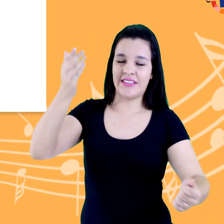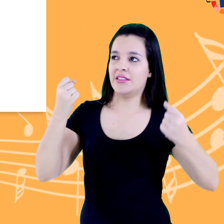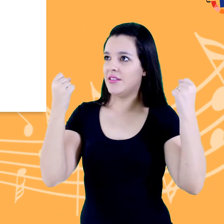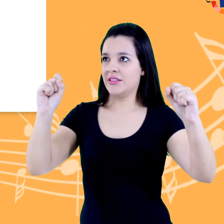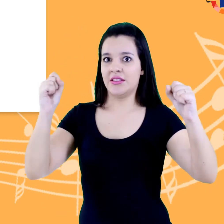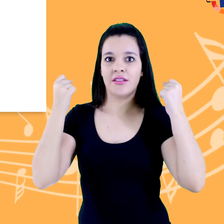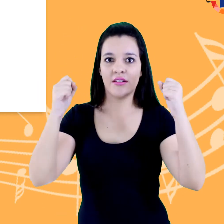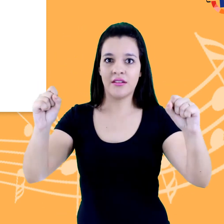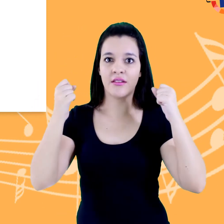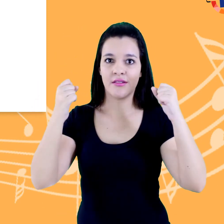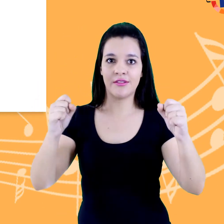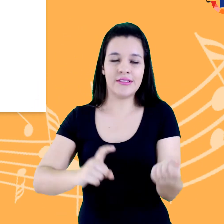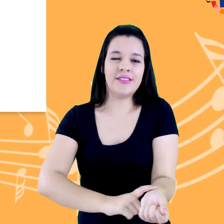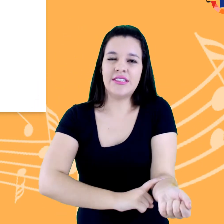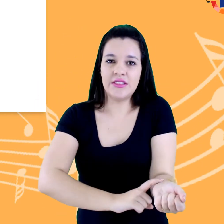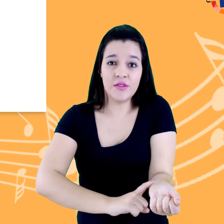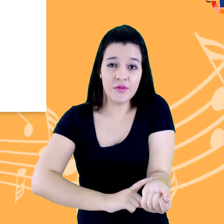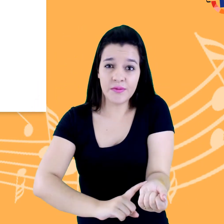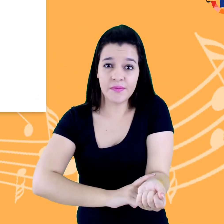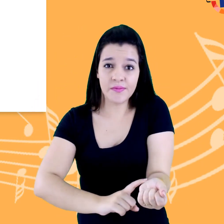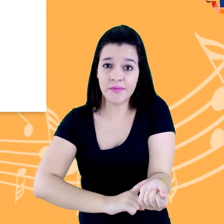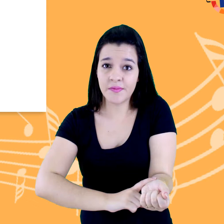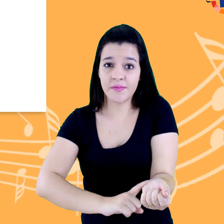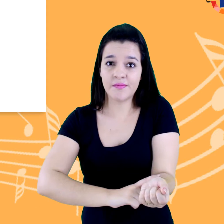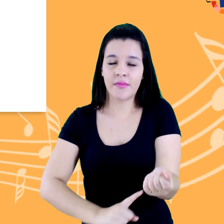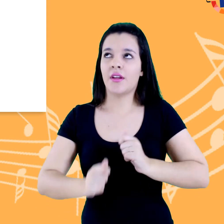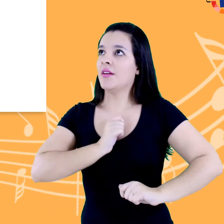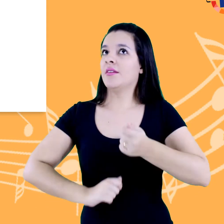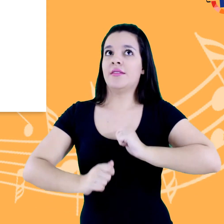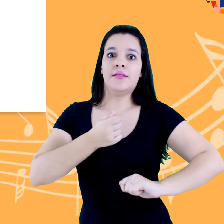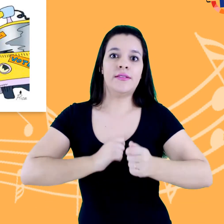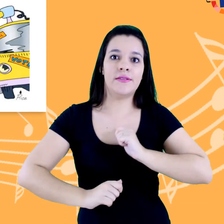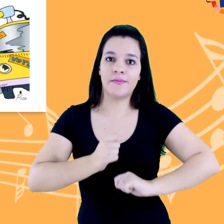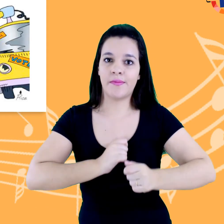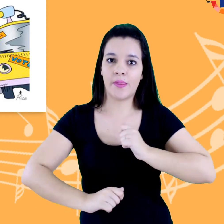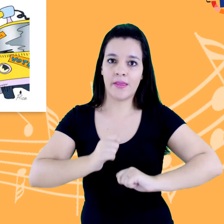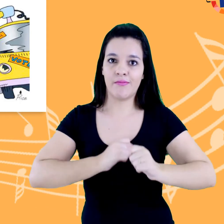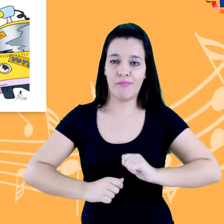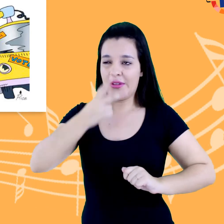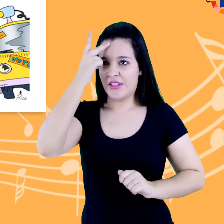estresse, irritabilidade, ansiedade e agressividade.